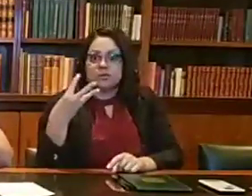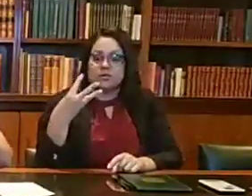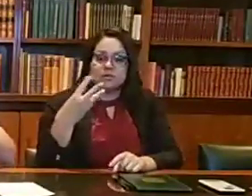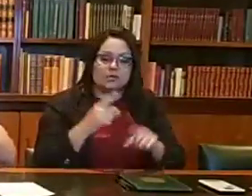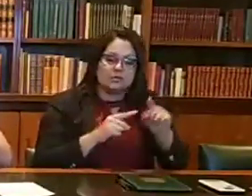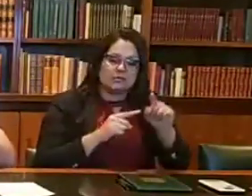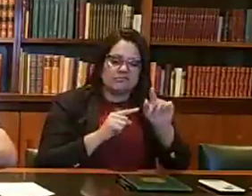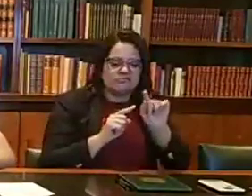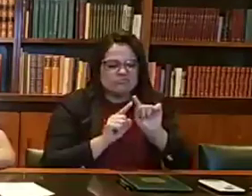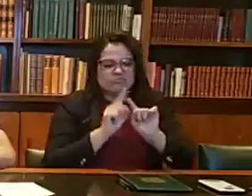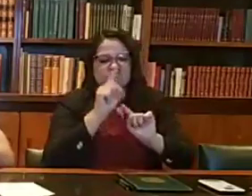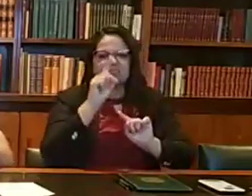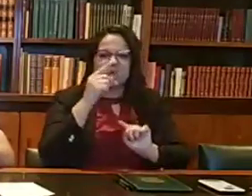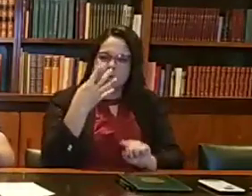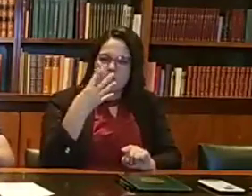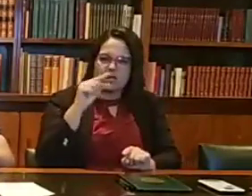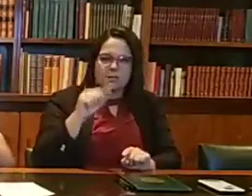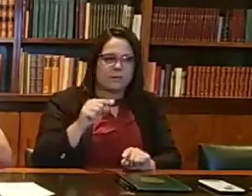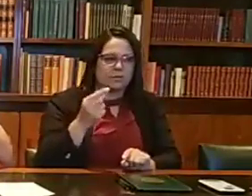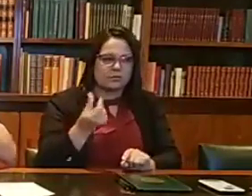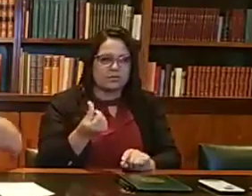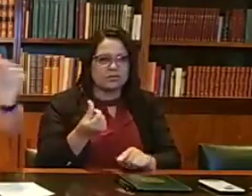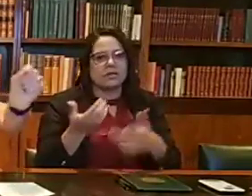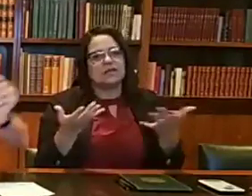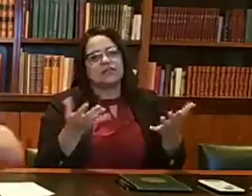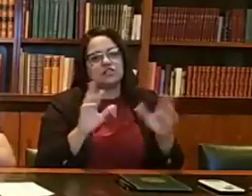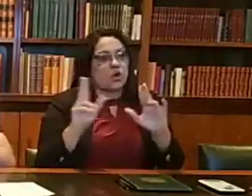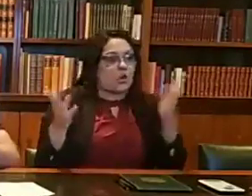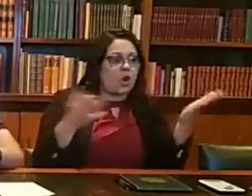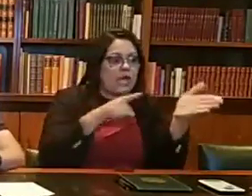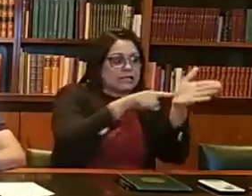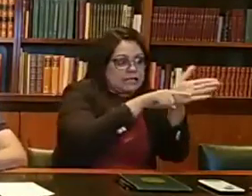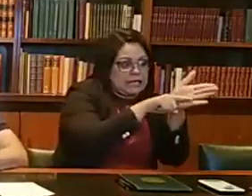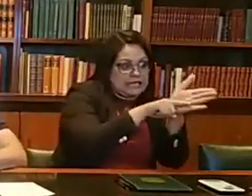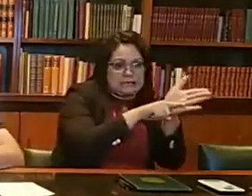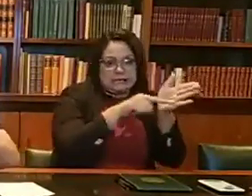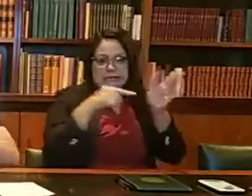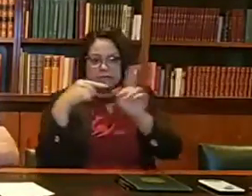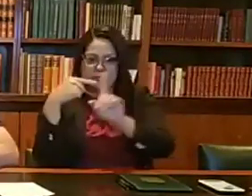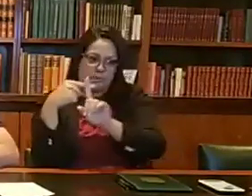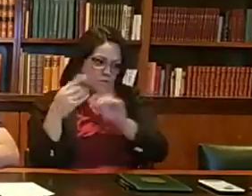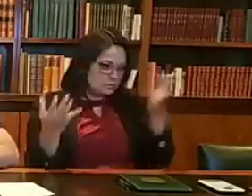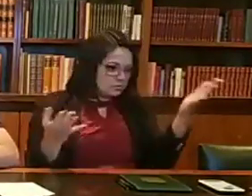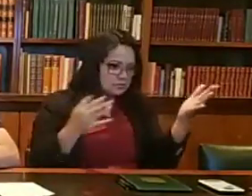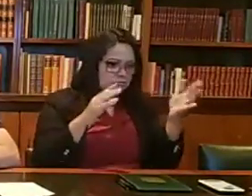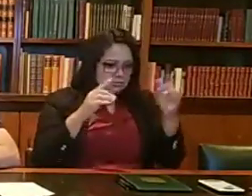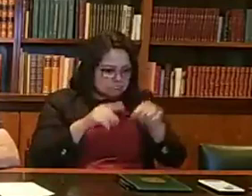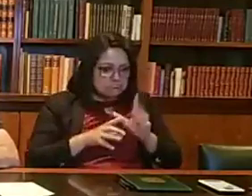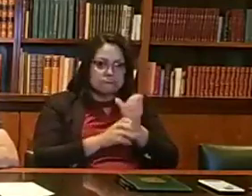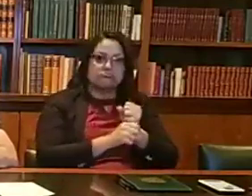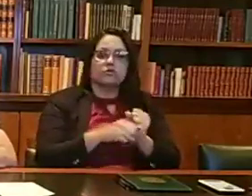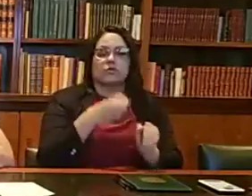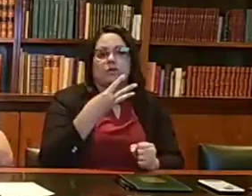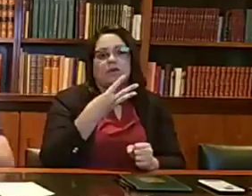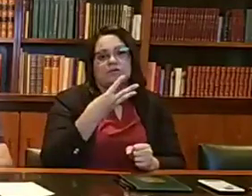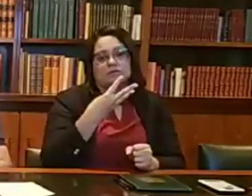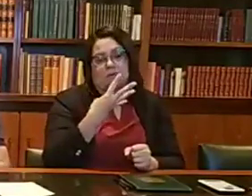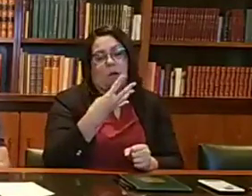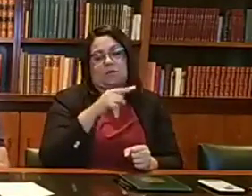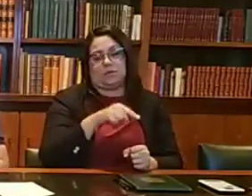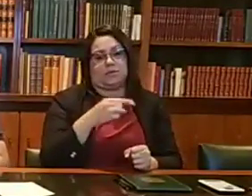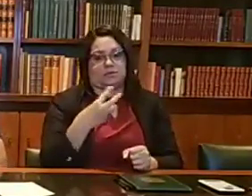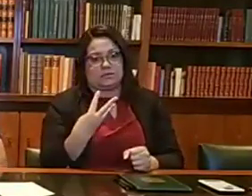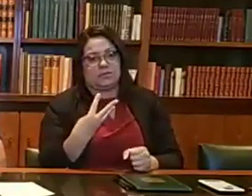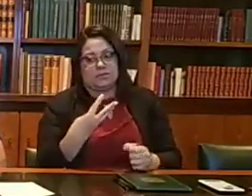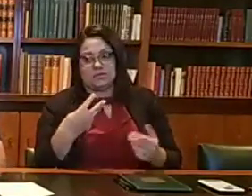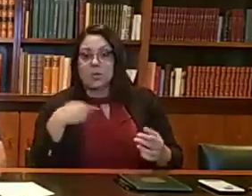de 4,6%, crescimento, não é crescimento, a diferença do negativo ao positivo dá 4,6%. No segundo governo Temer deu 1,3%, o nosso deu